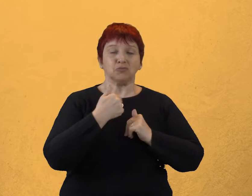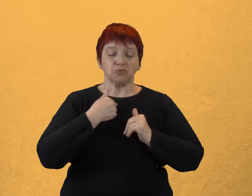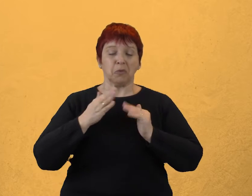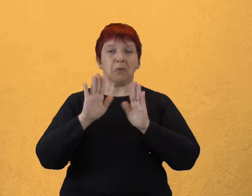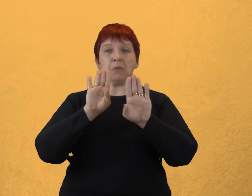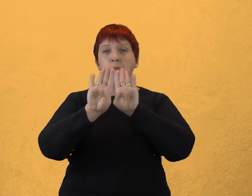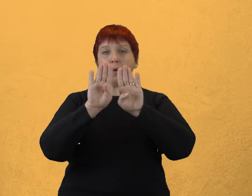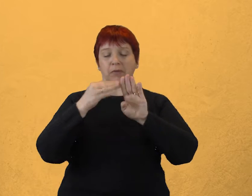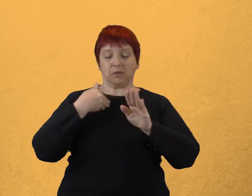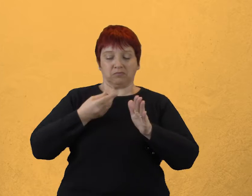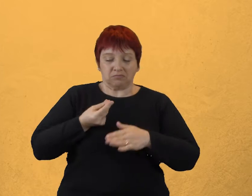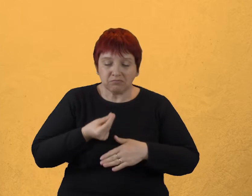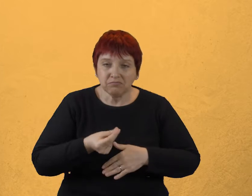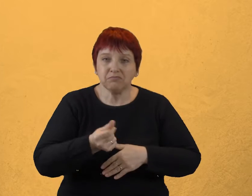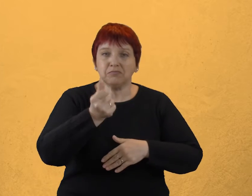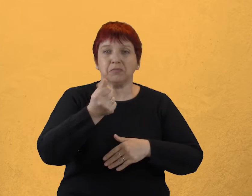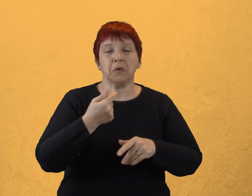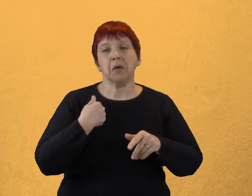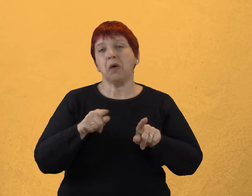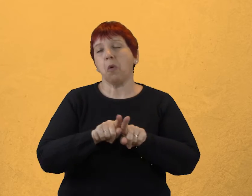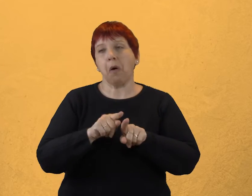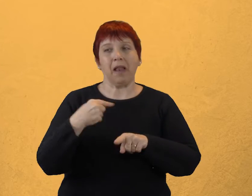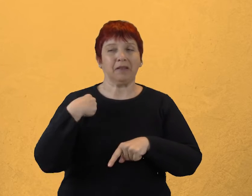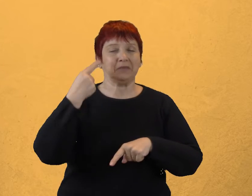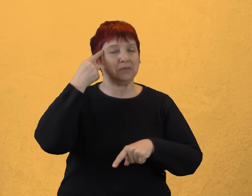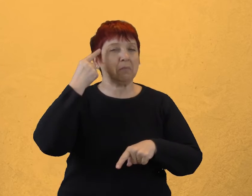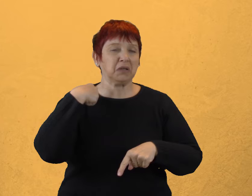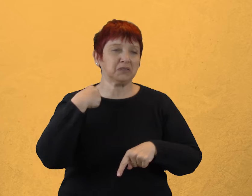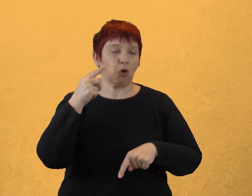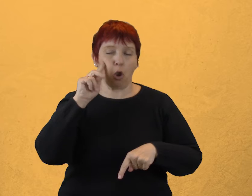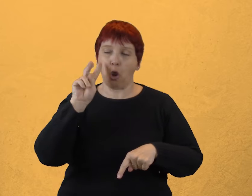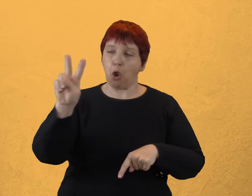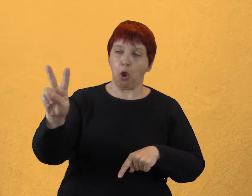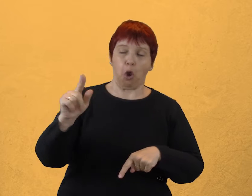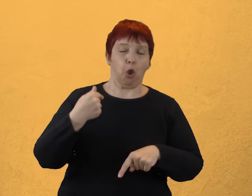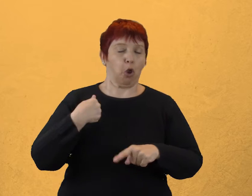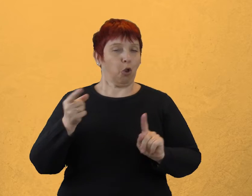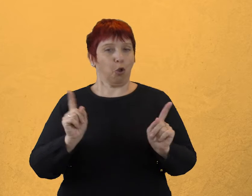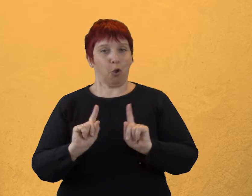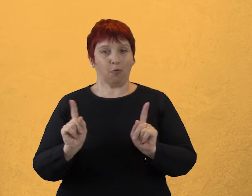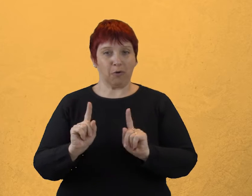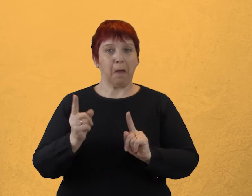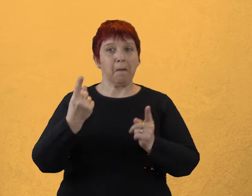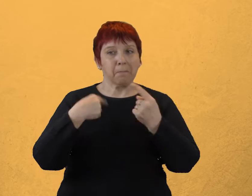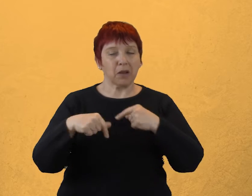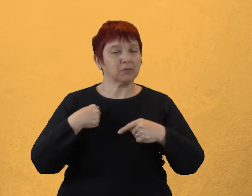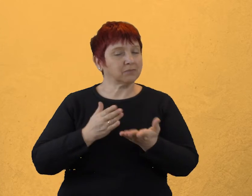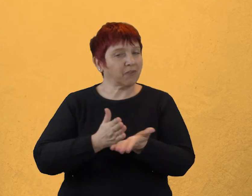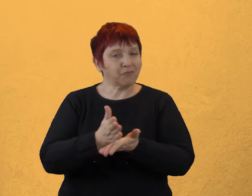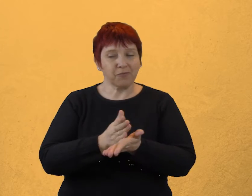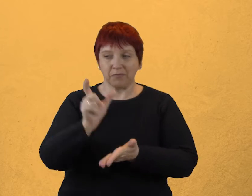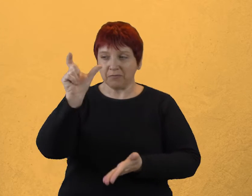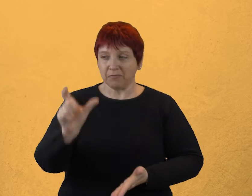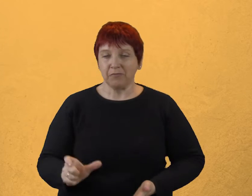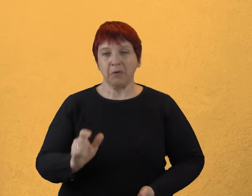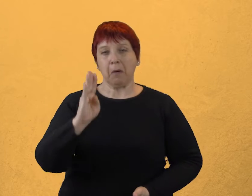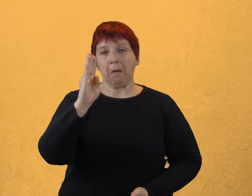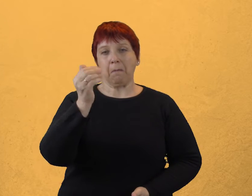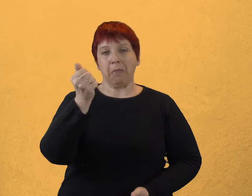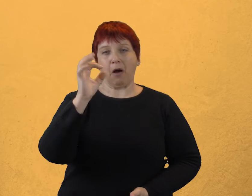como haciéndome el distraído y comienzo a caminar detrás de ellas sin quitar mis ojos de Paola.